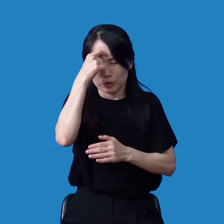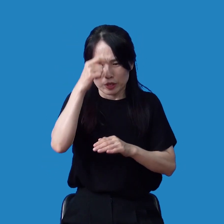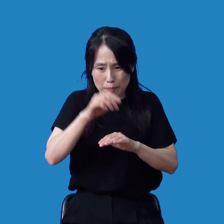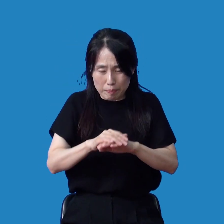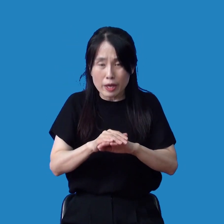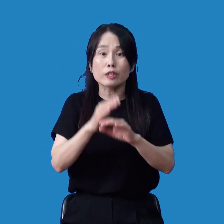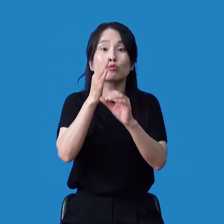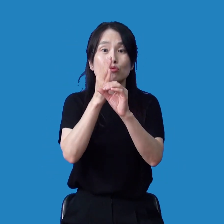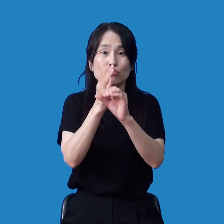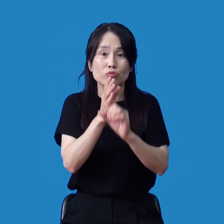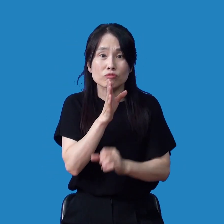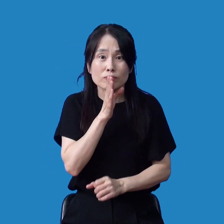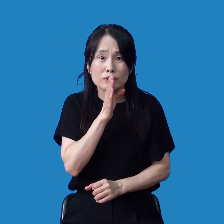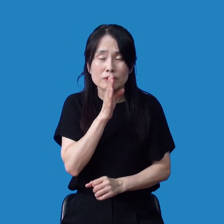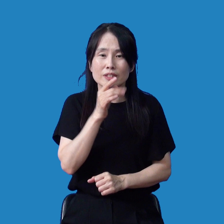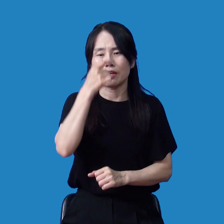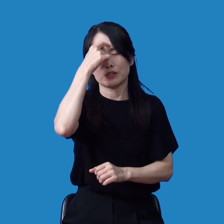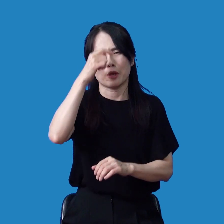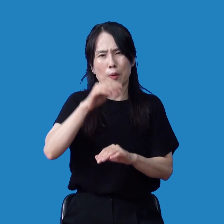그게 예배죠.